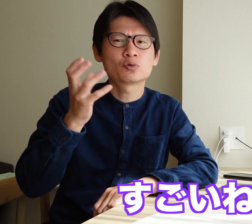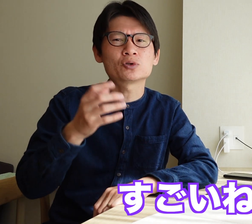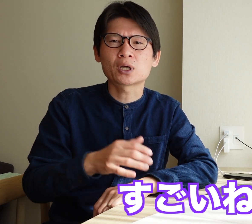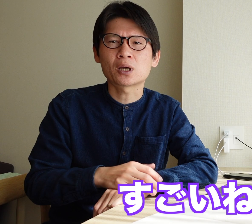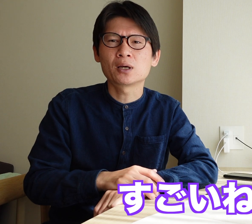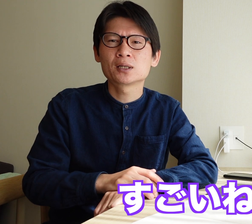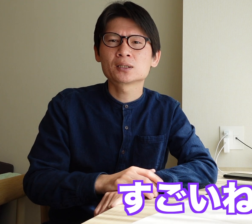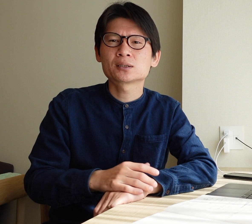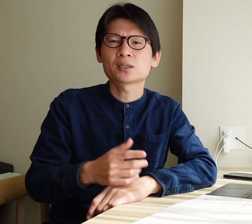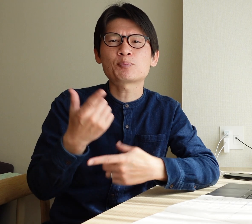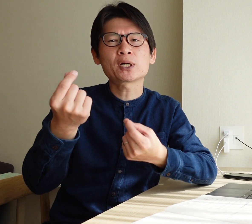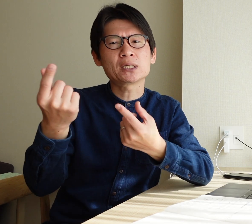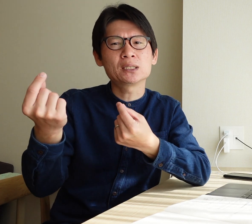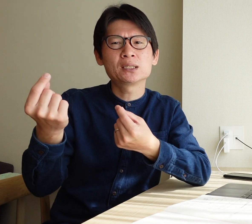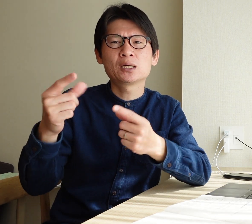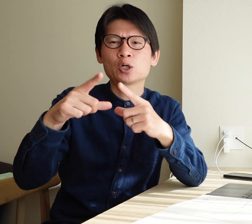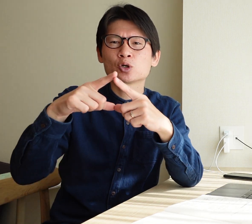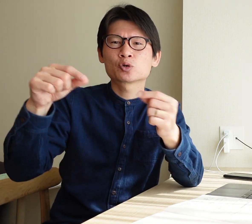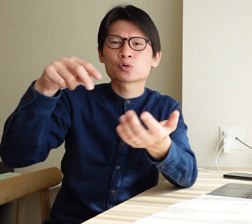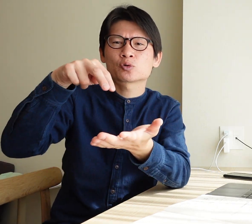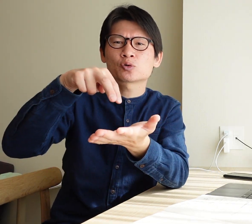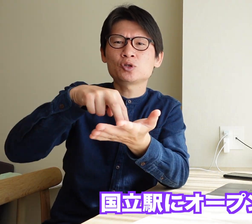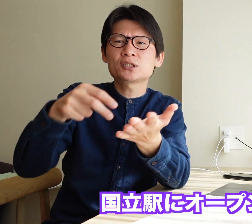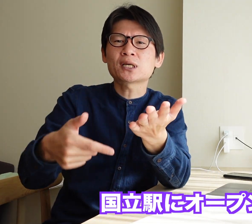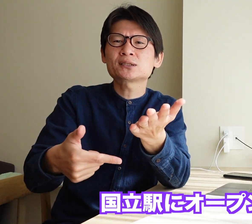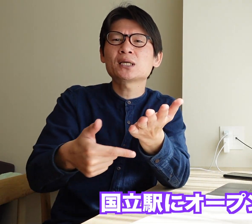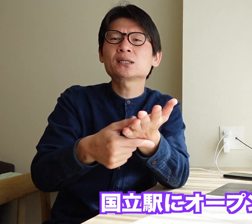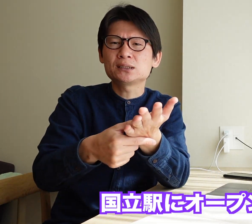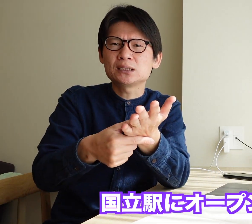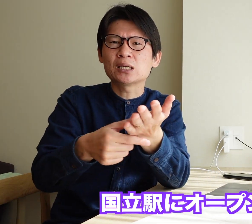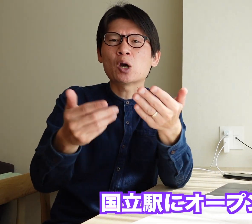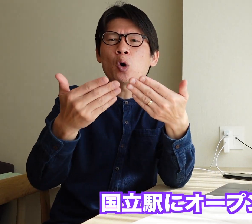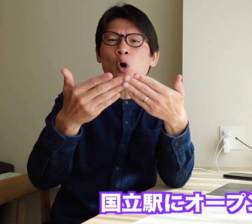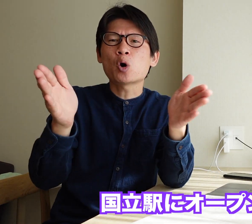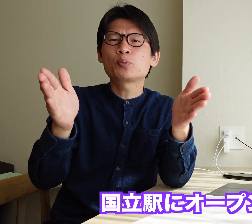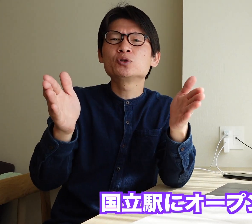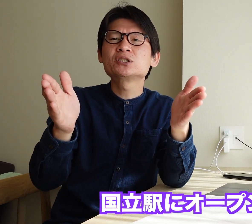ね。やっぱり国立駅にオープンした